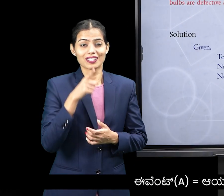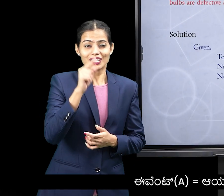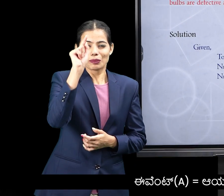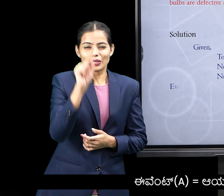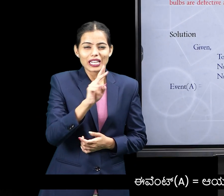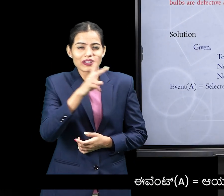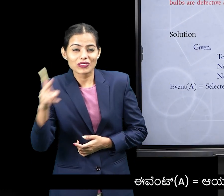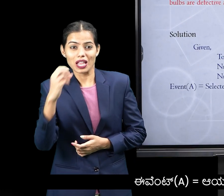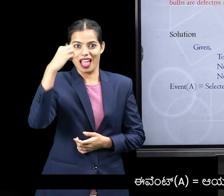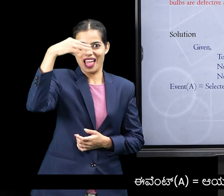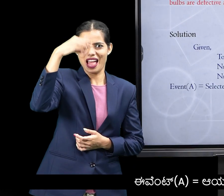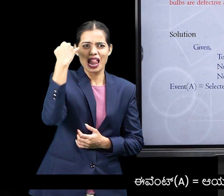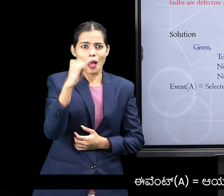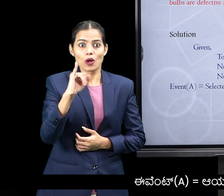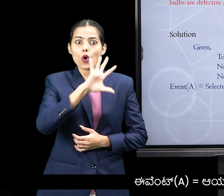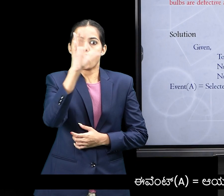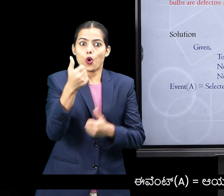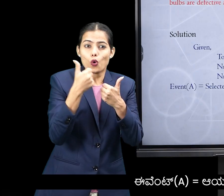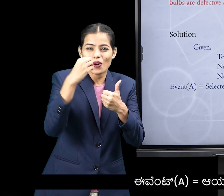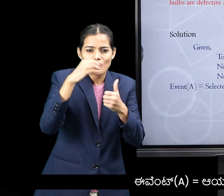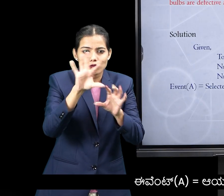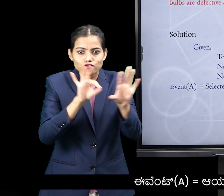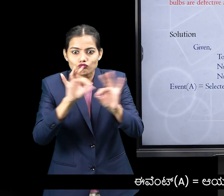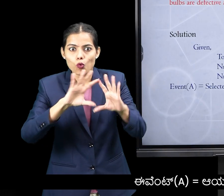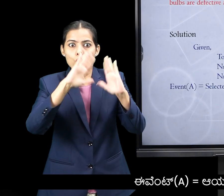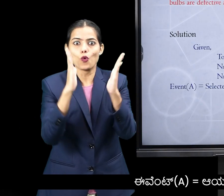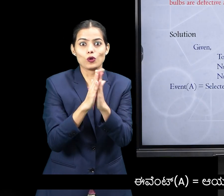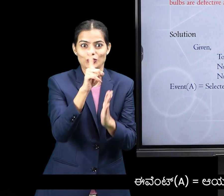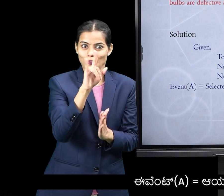ಈವೆಂಟ್ ಆಫ್ ಎ ಆಯ್ದ ಬಲ್ಬ್ ದೋಷರಹಿತವಾಗಿದೆ.